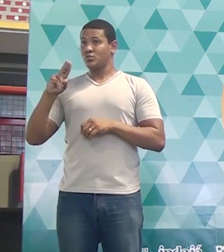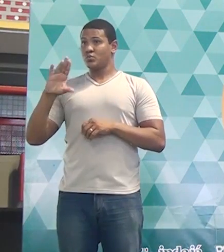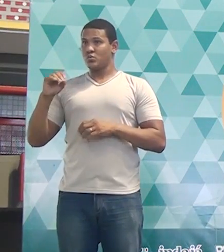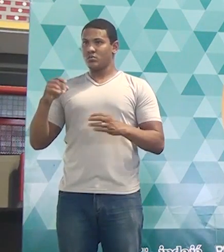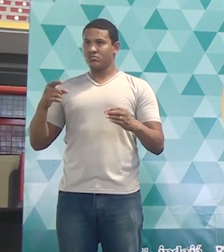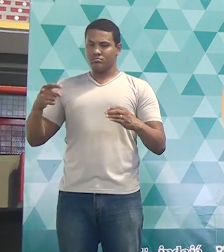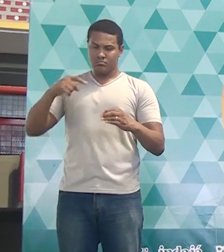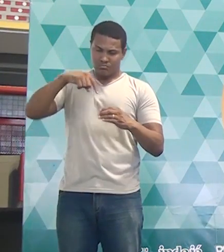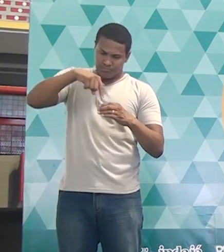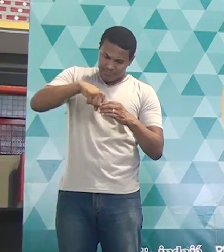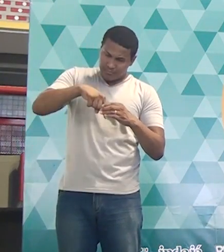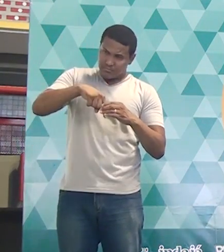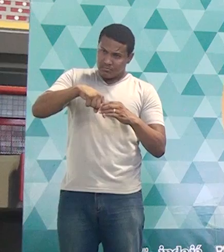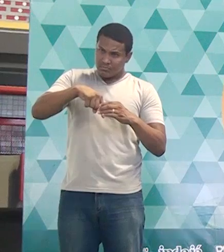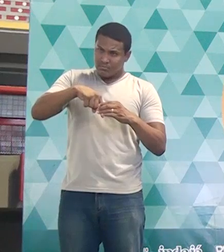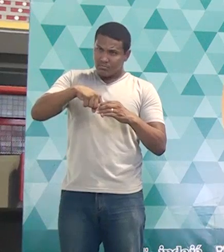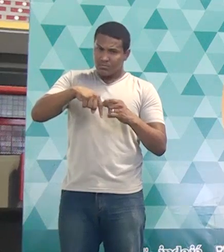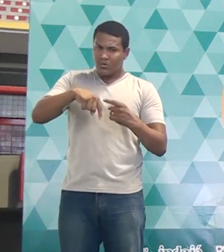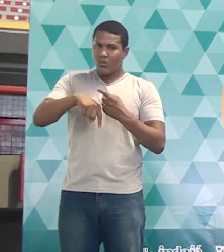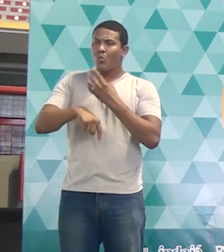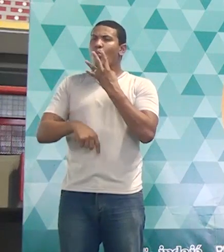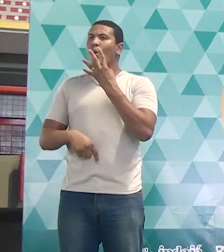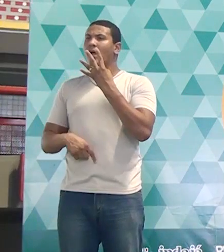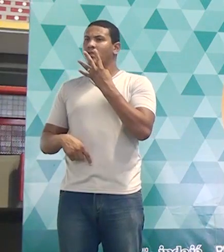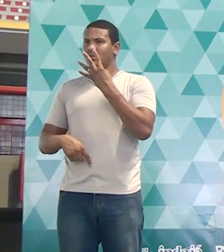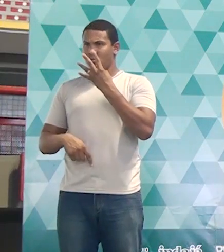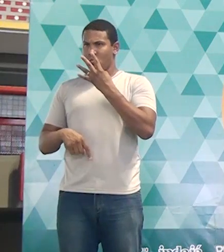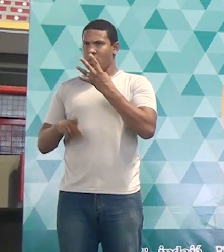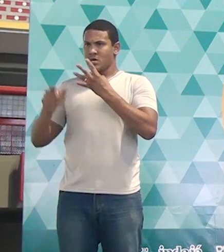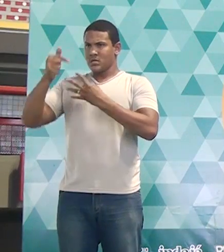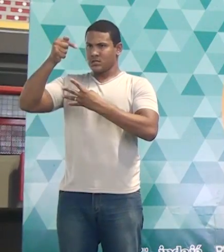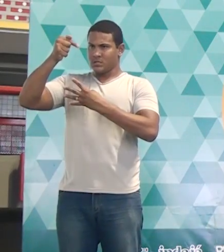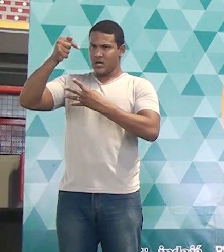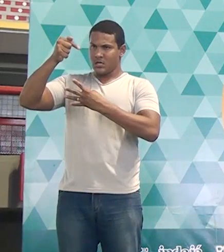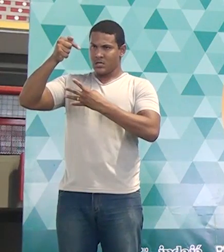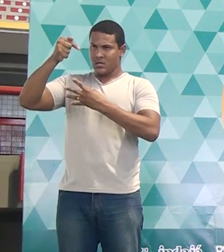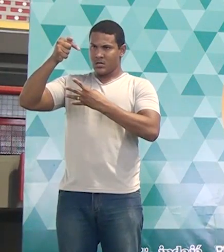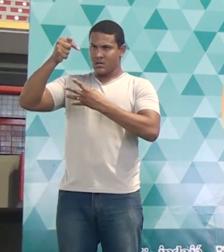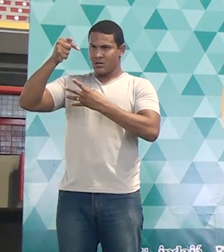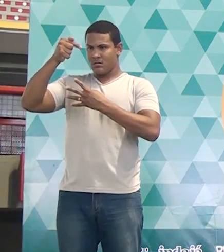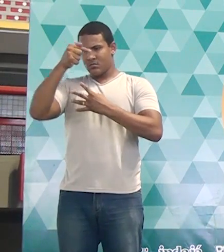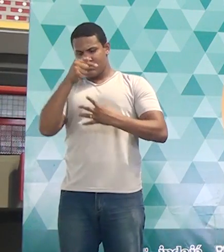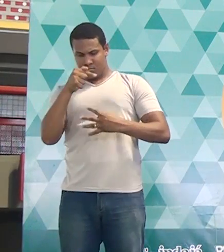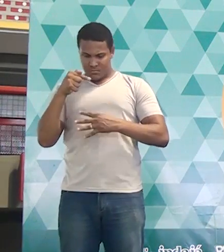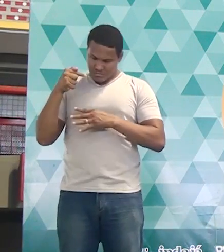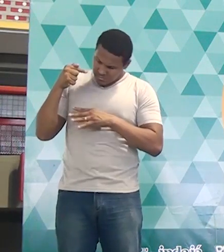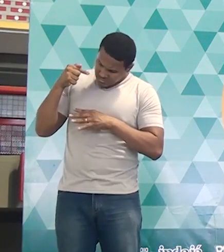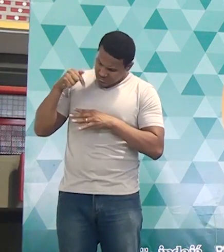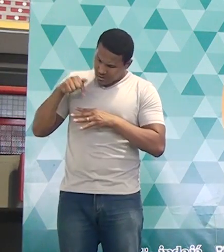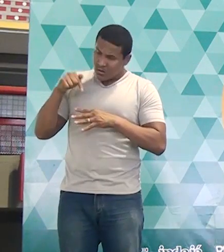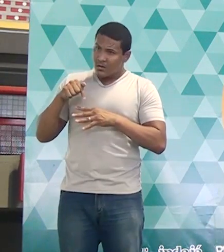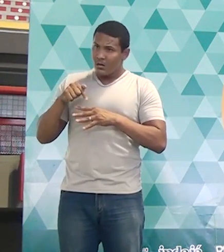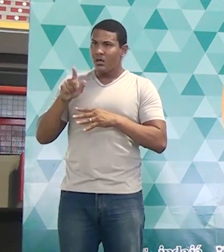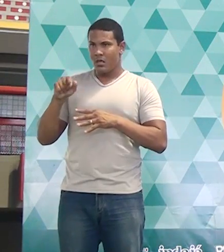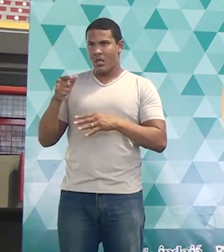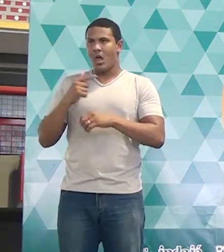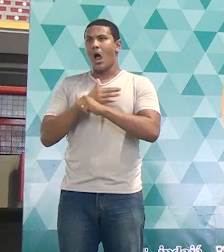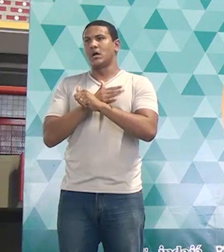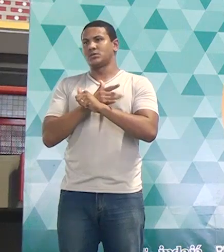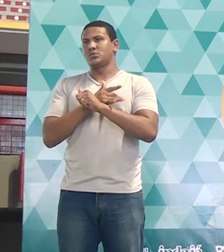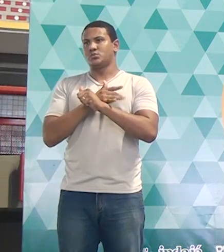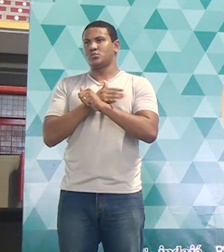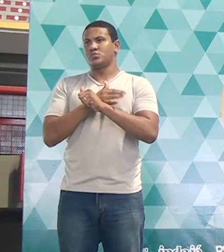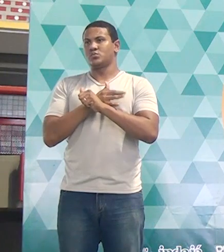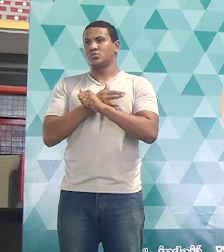aí? 4. 4 é menor do que 7. pH menor que 7 significa ácido. Então, o